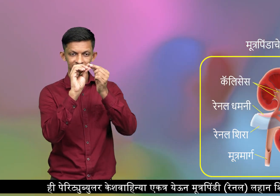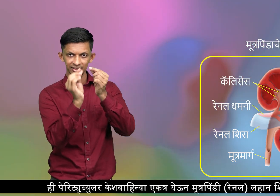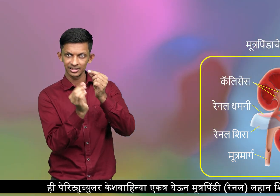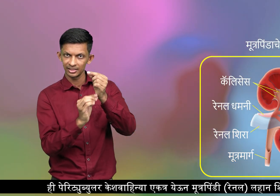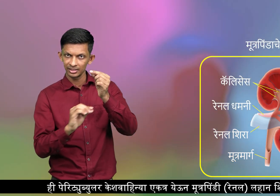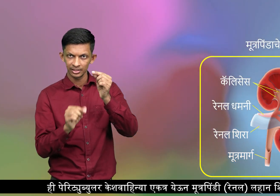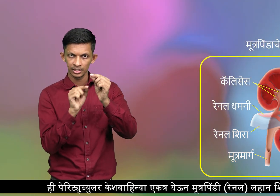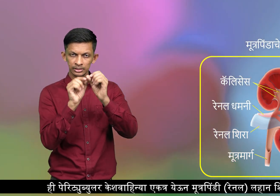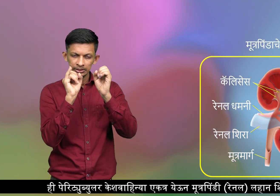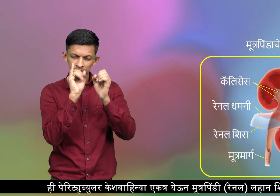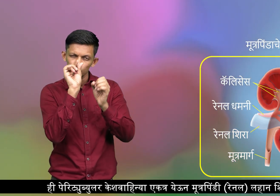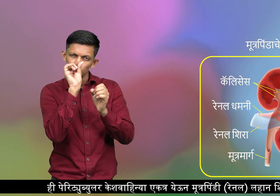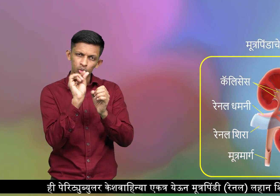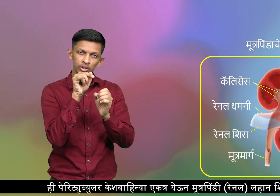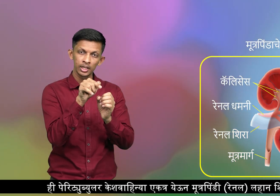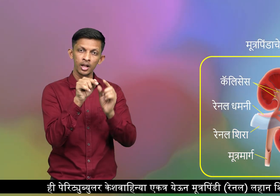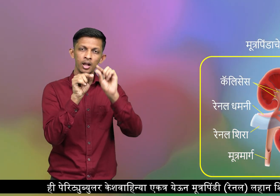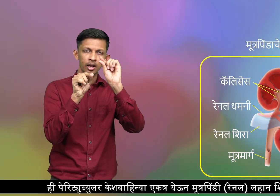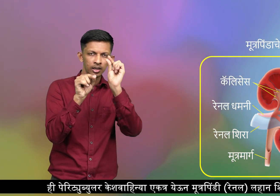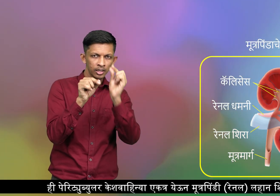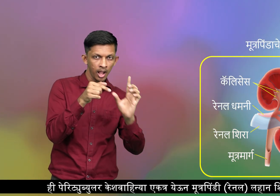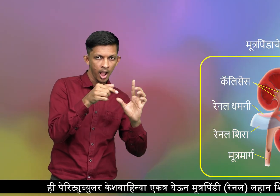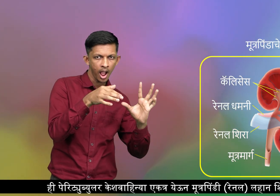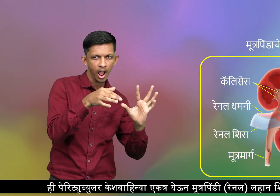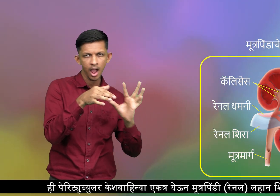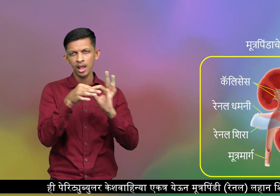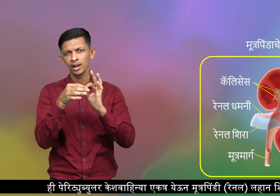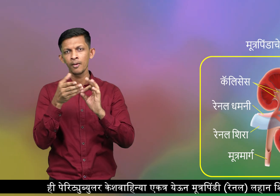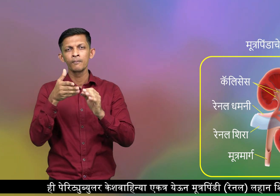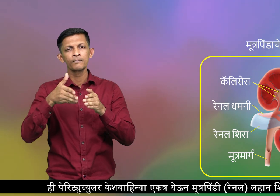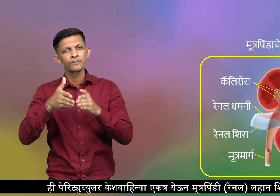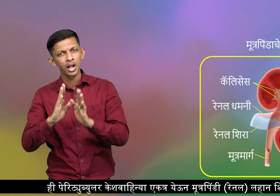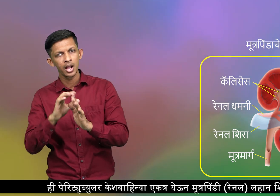पेरिट्युबुलर केशवाहिन्या एकत्र येऊन मूत्रपिंडी रेनल लहान शिरा तयार